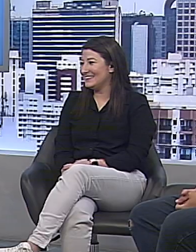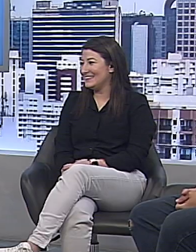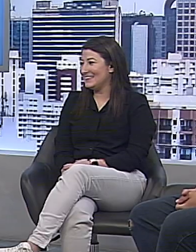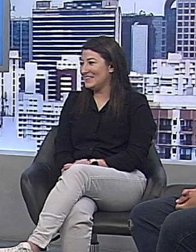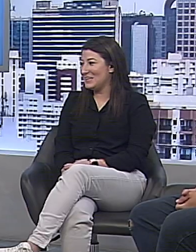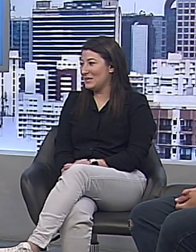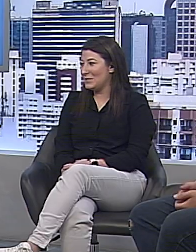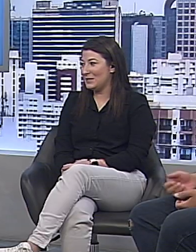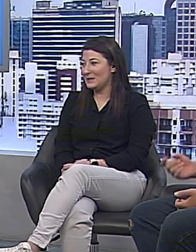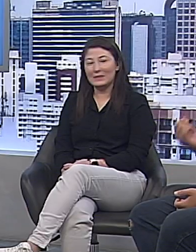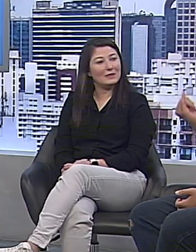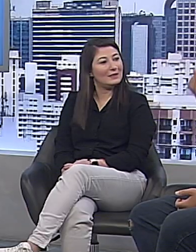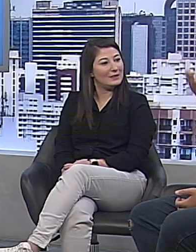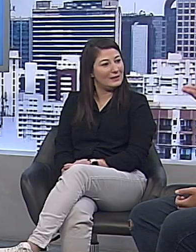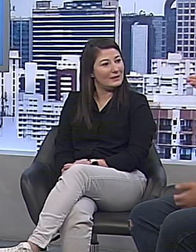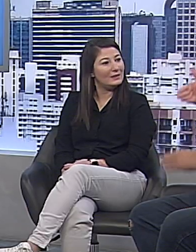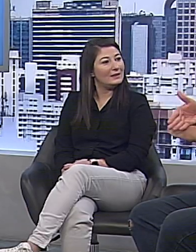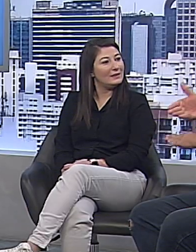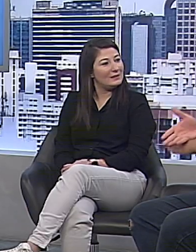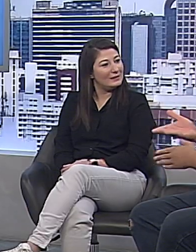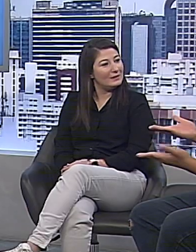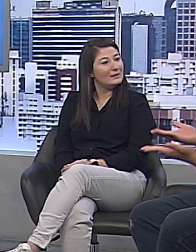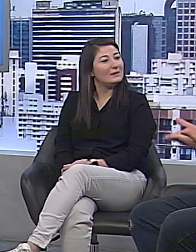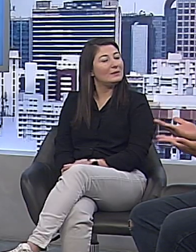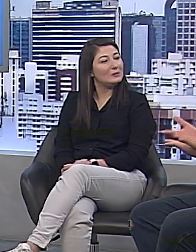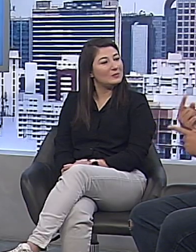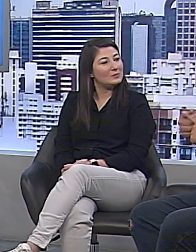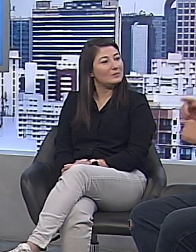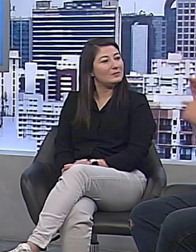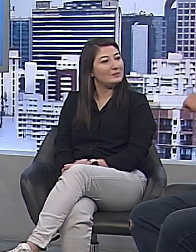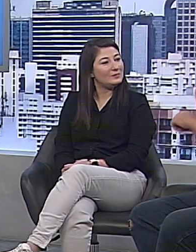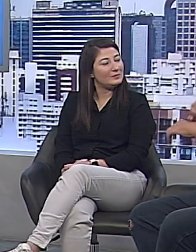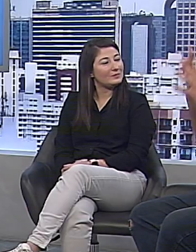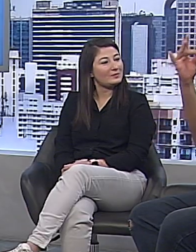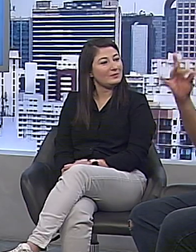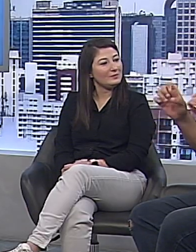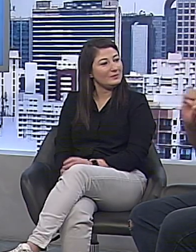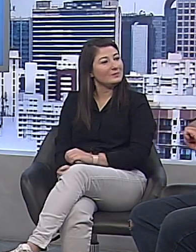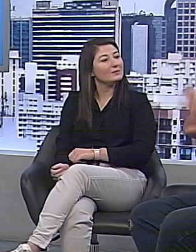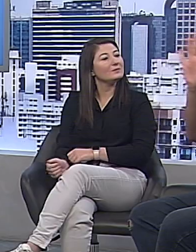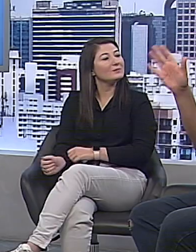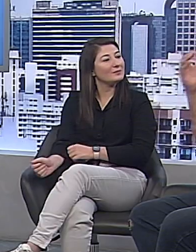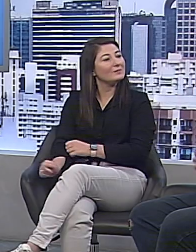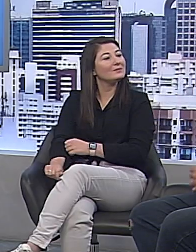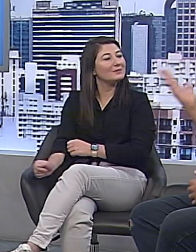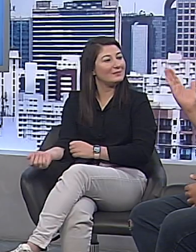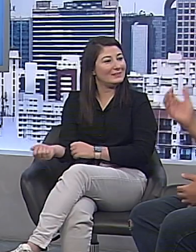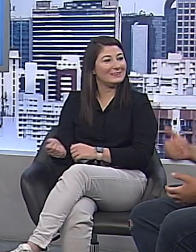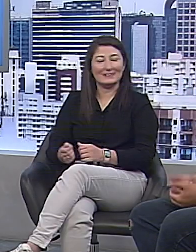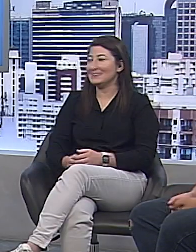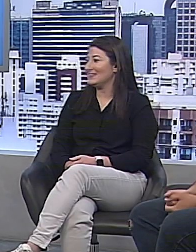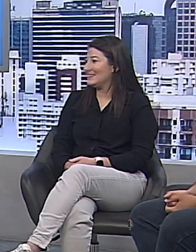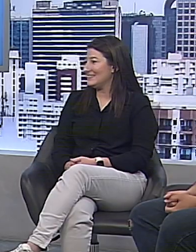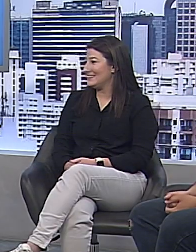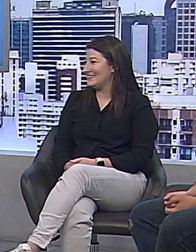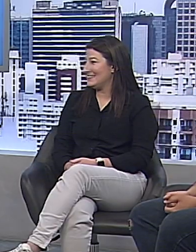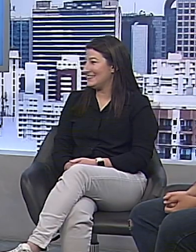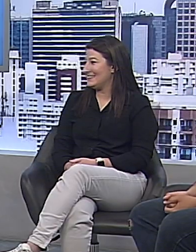Foi muito importante vocês estarem aqui para esclarecer a gente sobre tanta coisa. Obrigada.